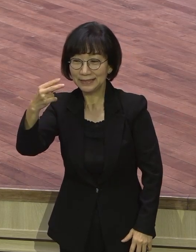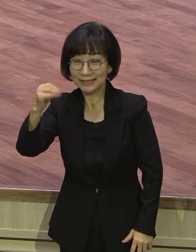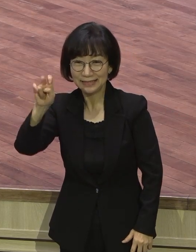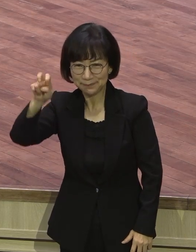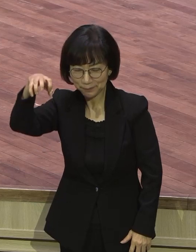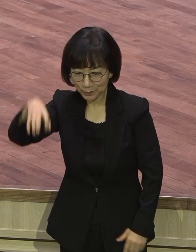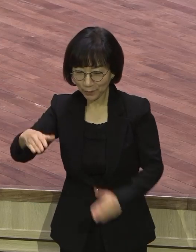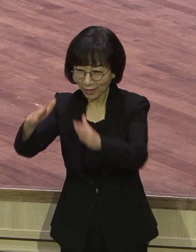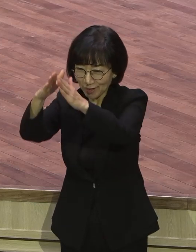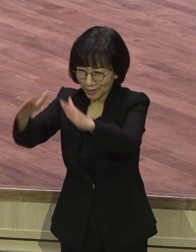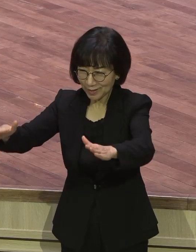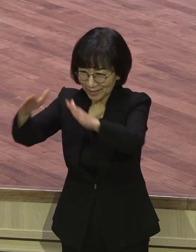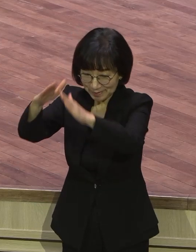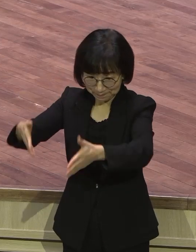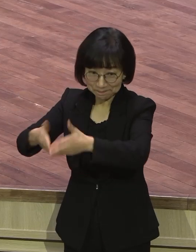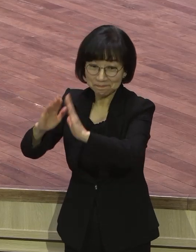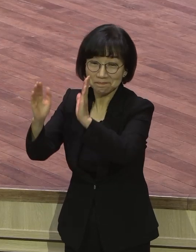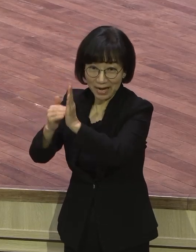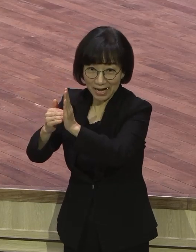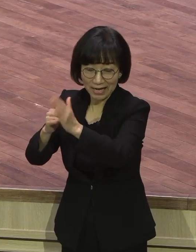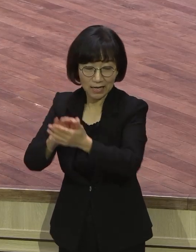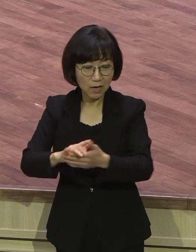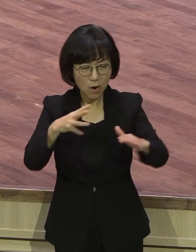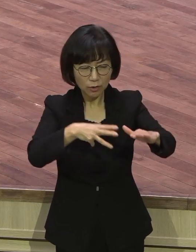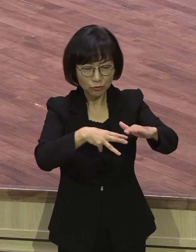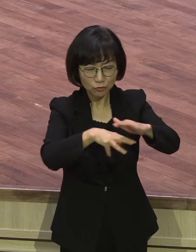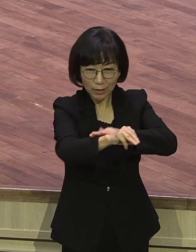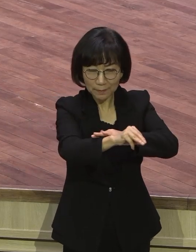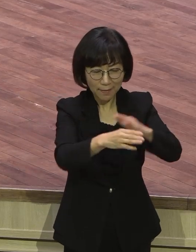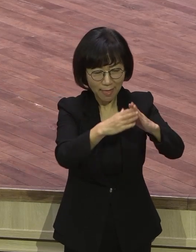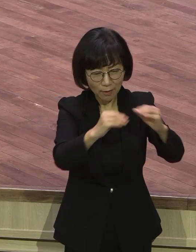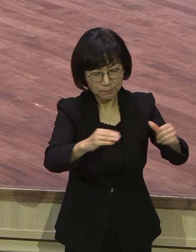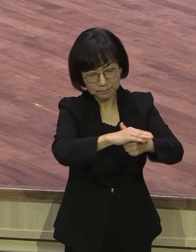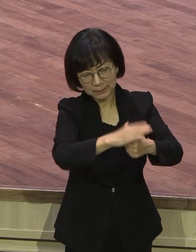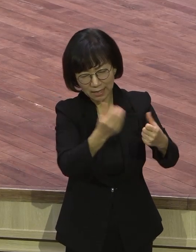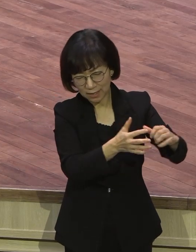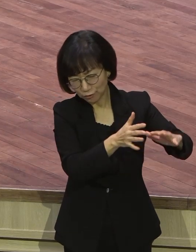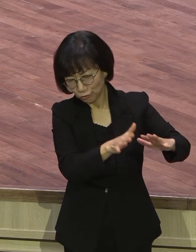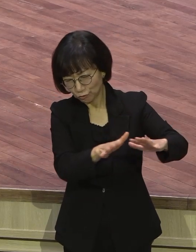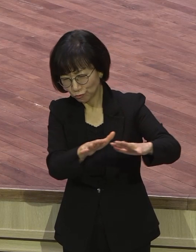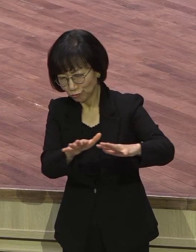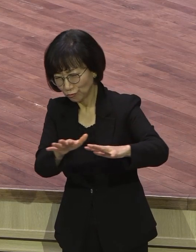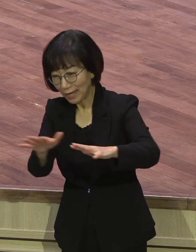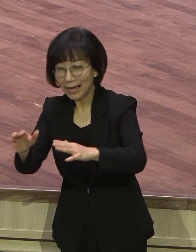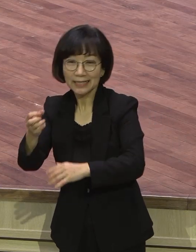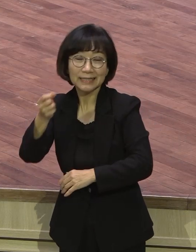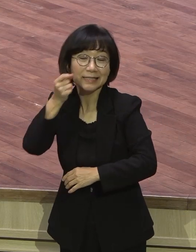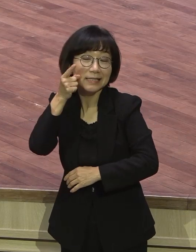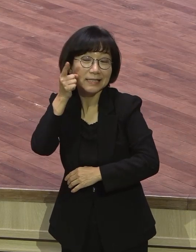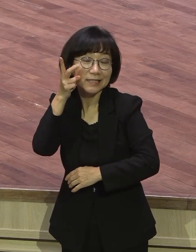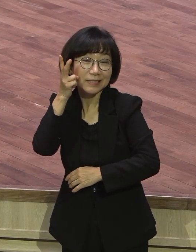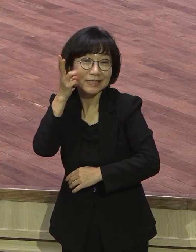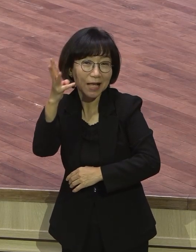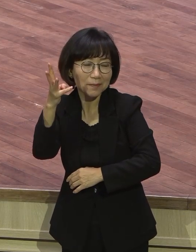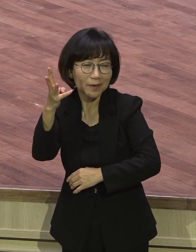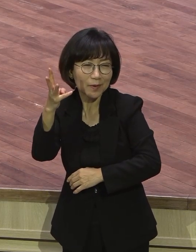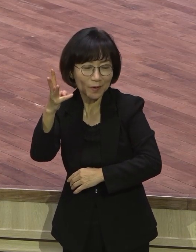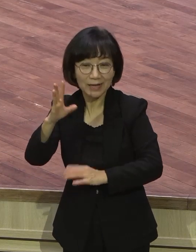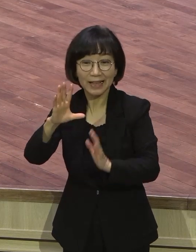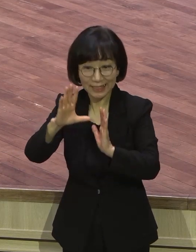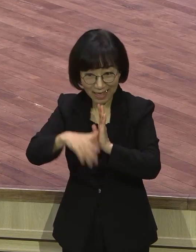이때가요 출액을 받은 지가 3개월 정도 됐을 때 입니다 이때 한가지 문제가 발생되었는데